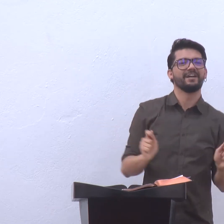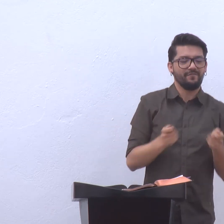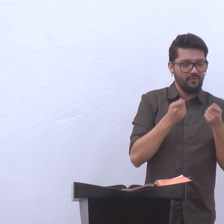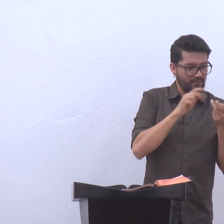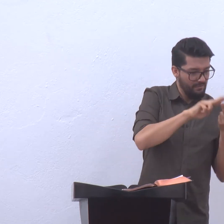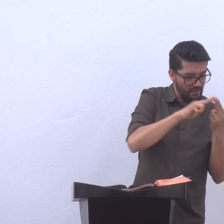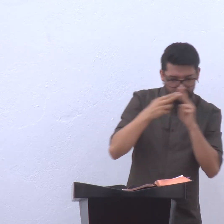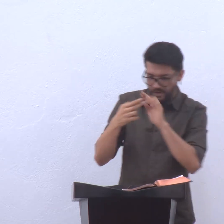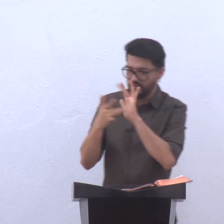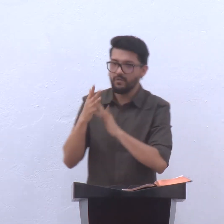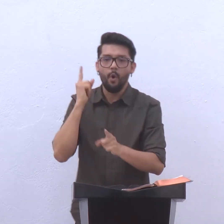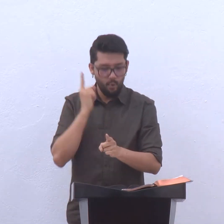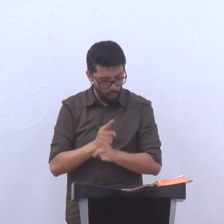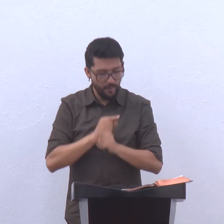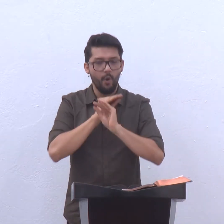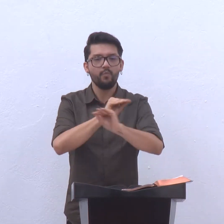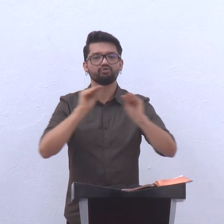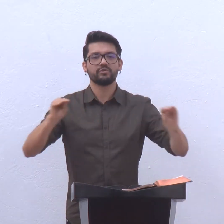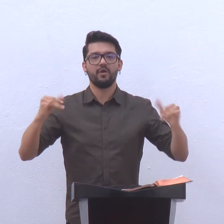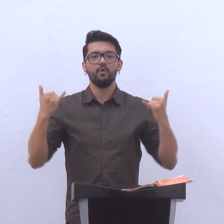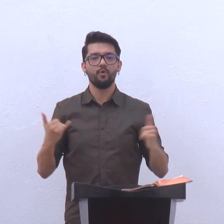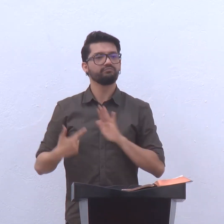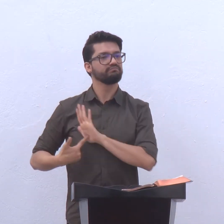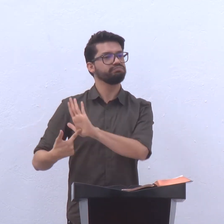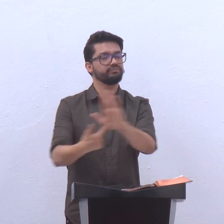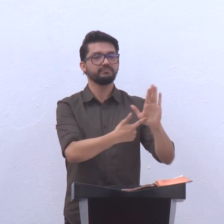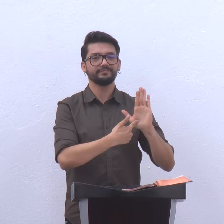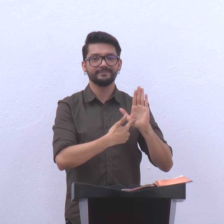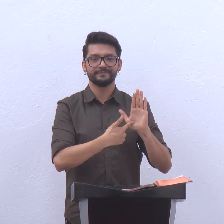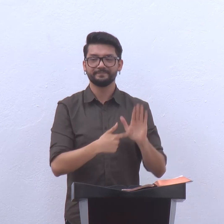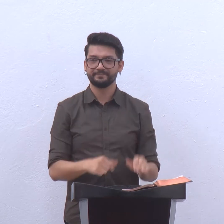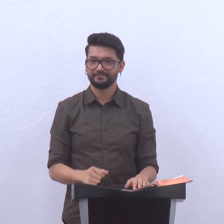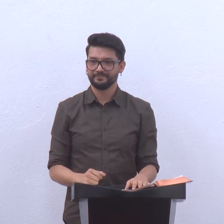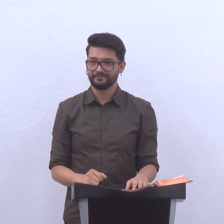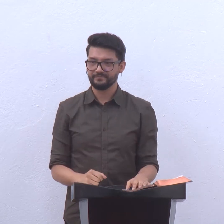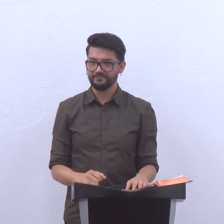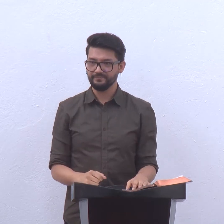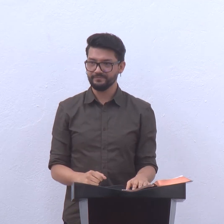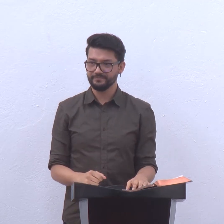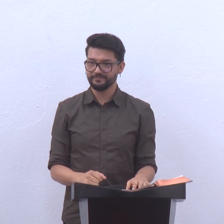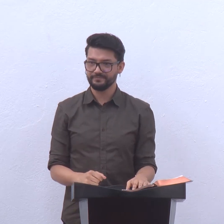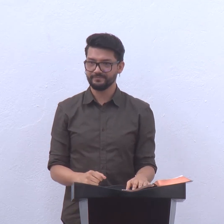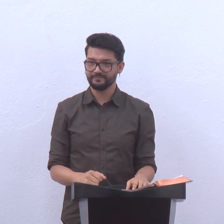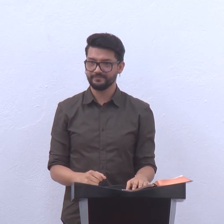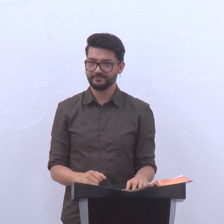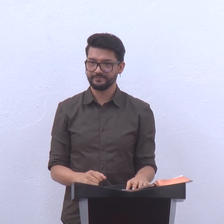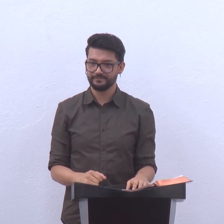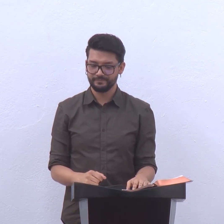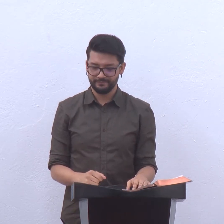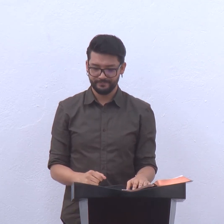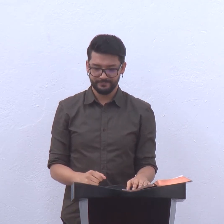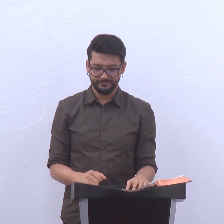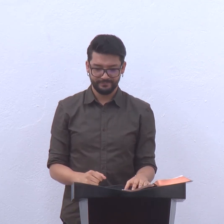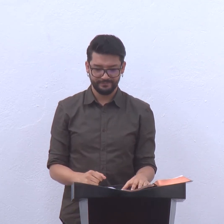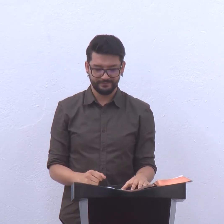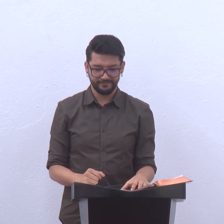Y cuando los judíos lo están cantando con gozo, Él lo anuncia, mostrándose así como quien llena ese gozo.